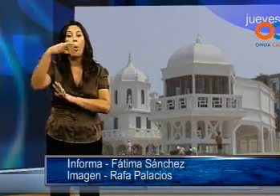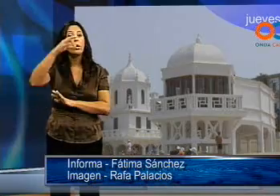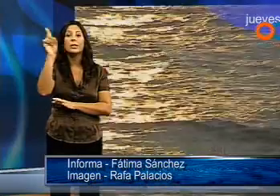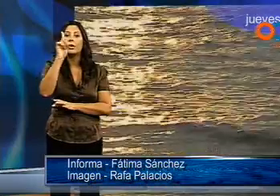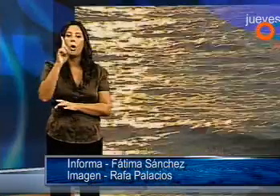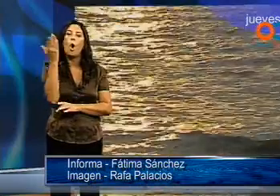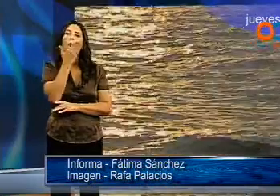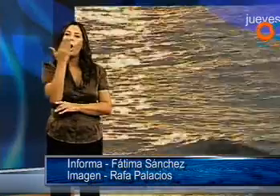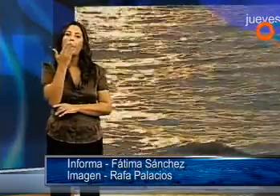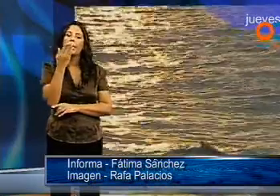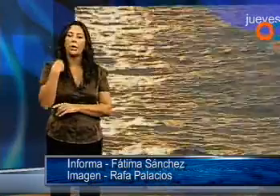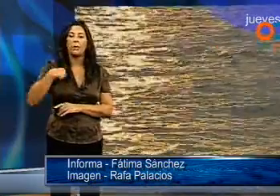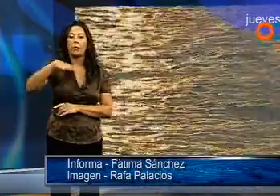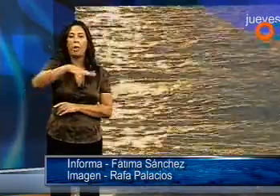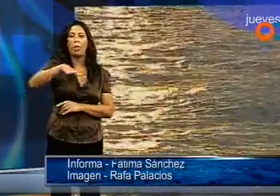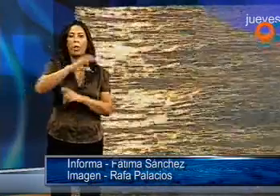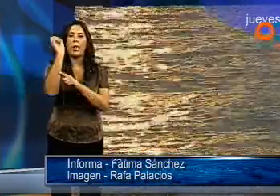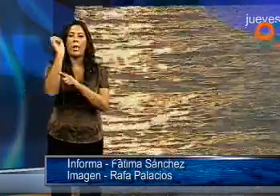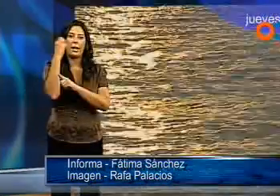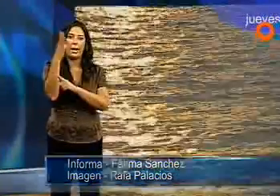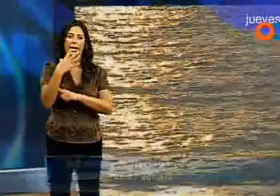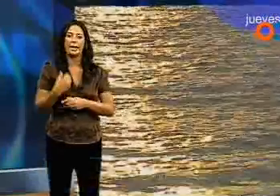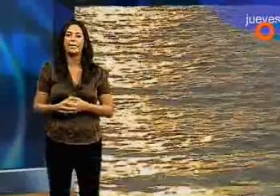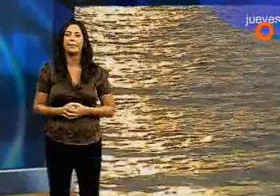el colegio situado en la playa de la Caleta.